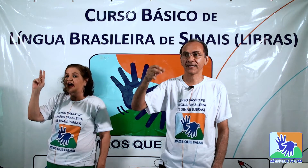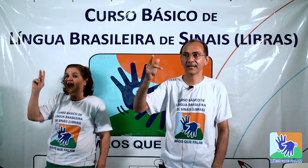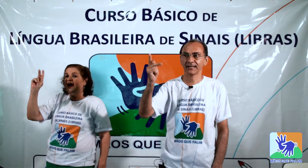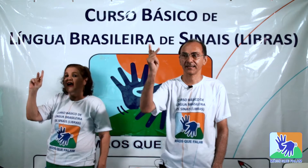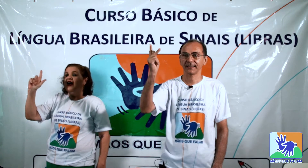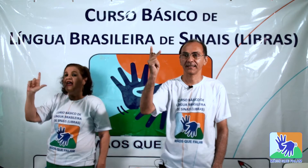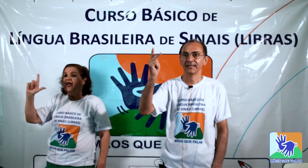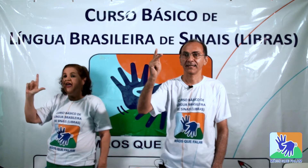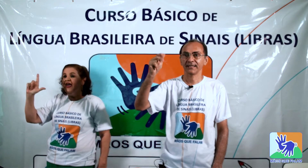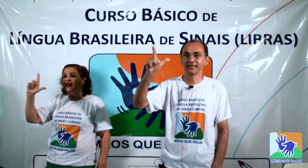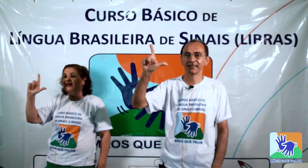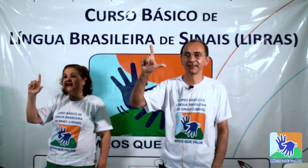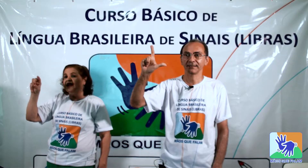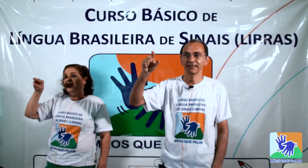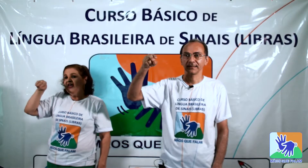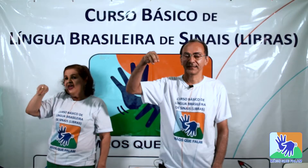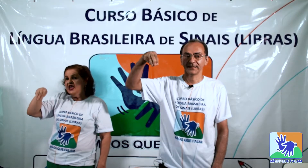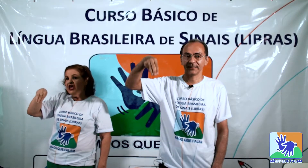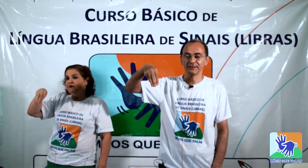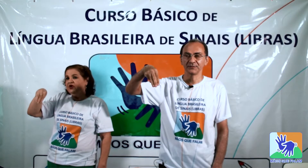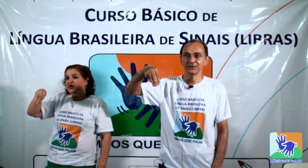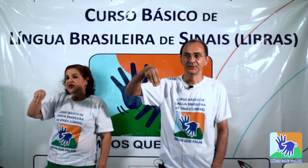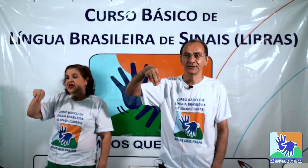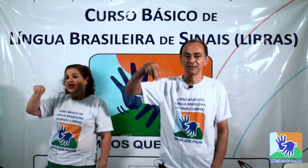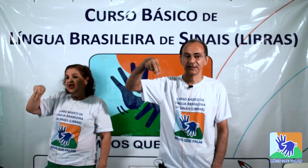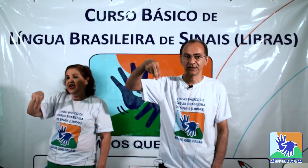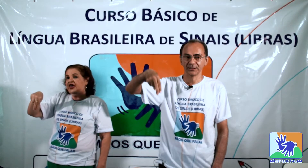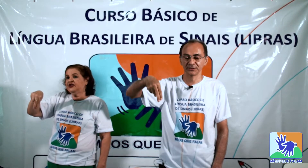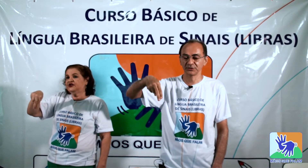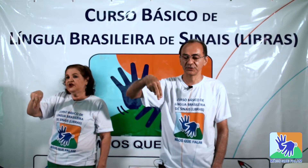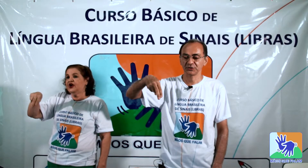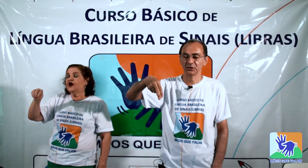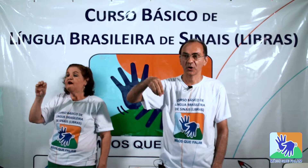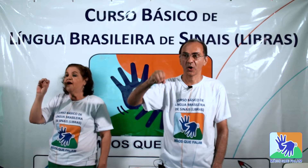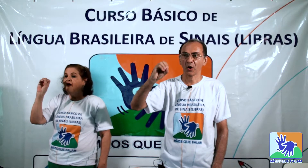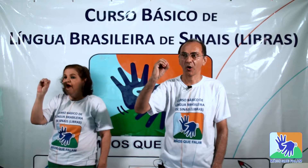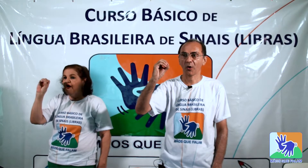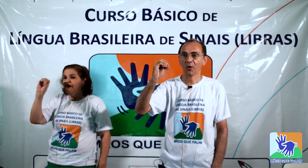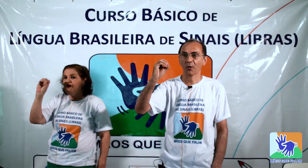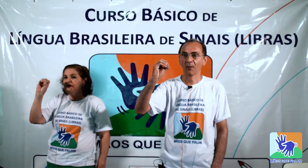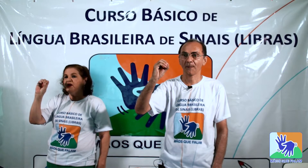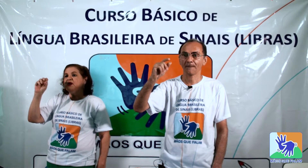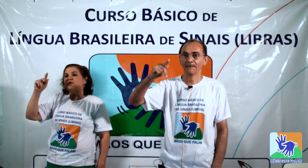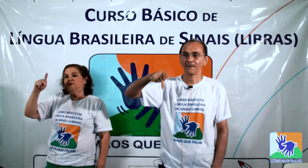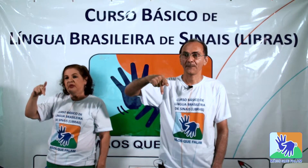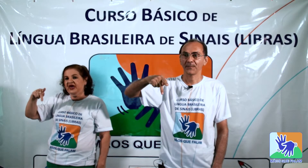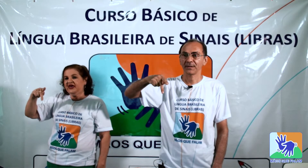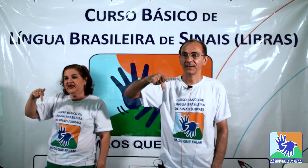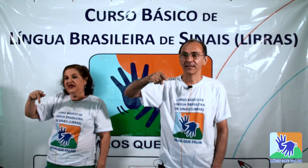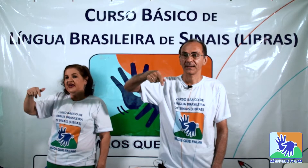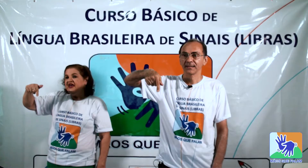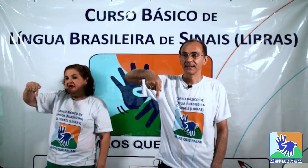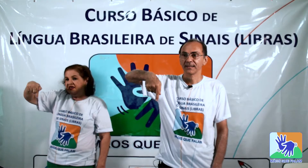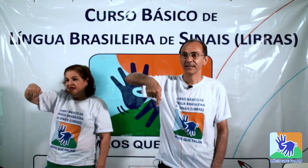K, L, M, N, O, P,